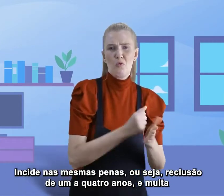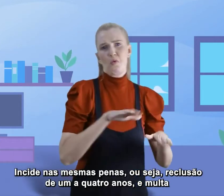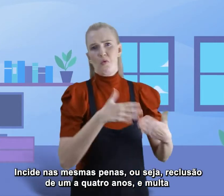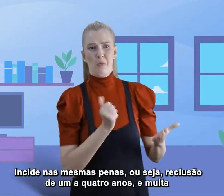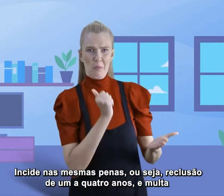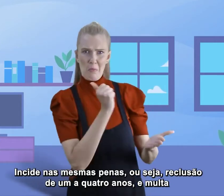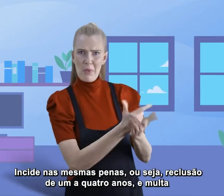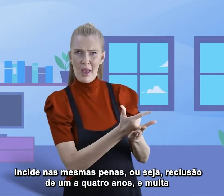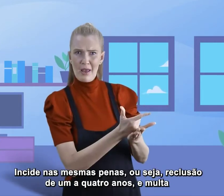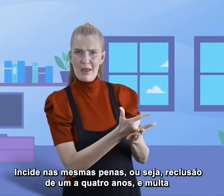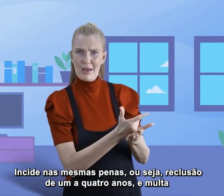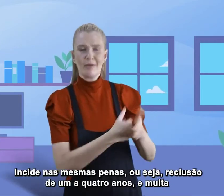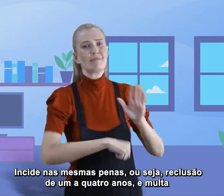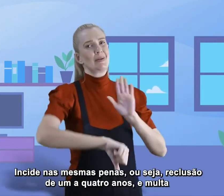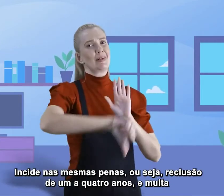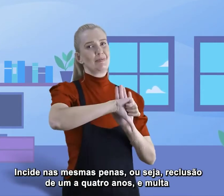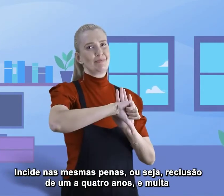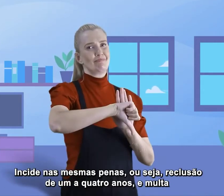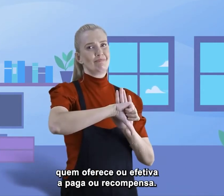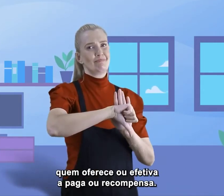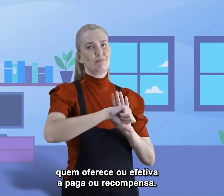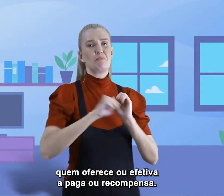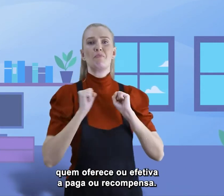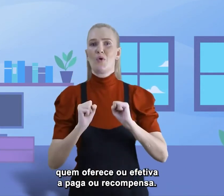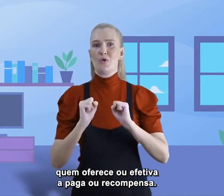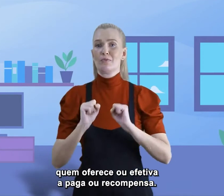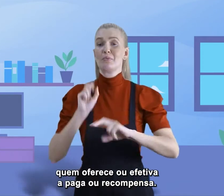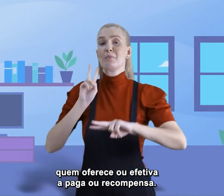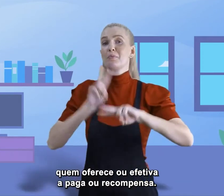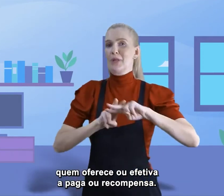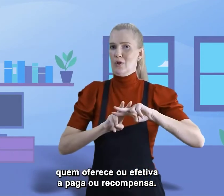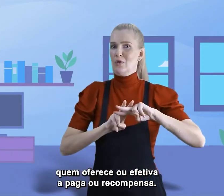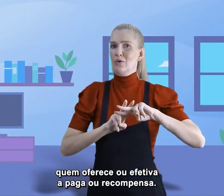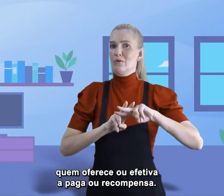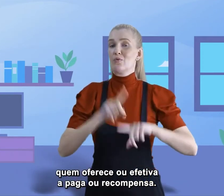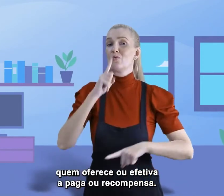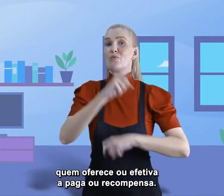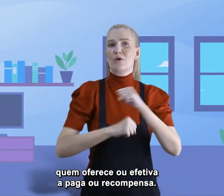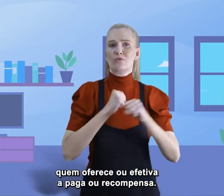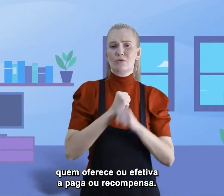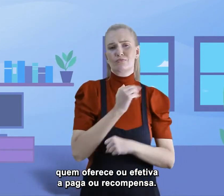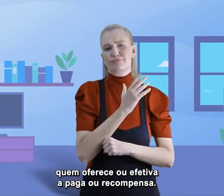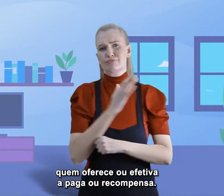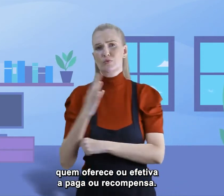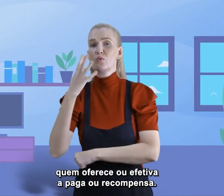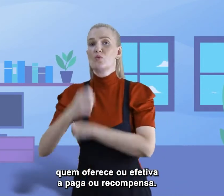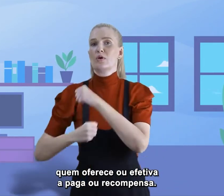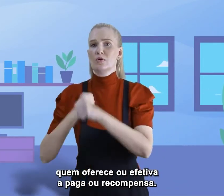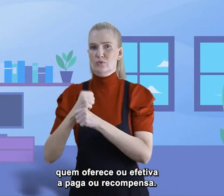de 1 a 4 anos e multa, quem oferece ou efetiva a paga ou recompensa.